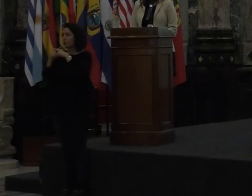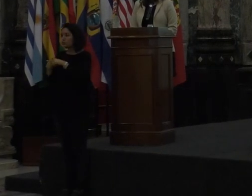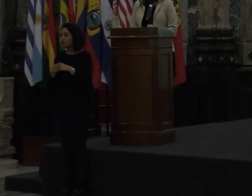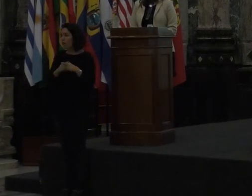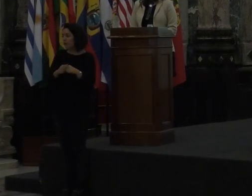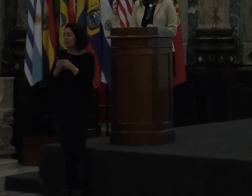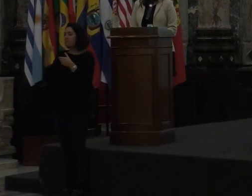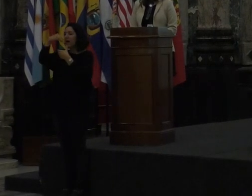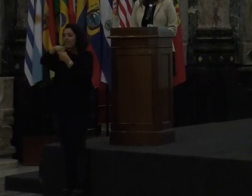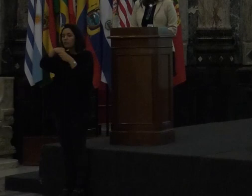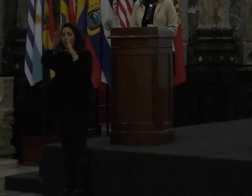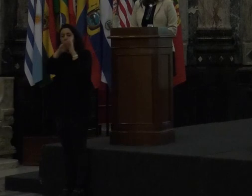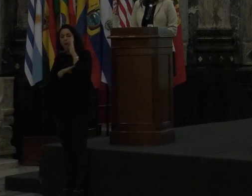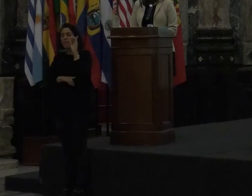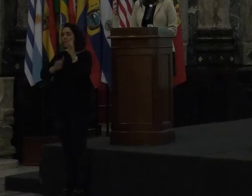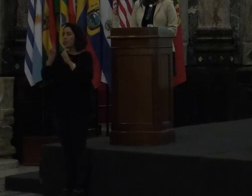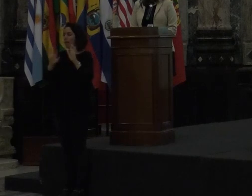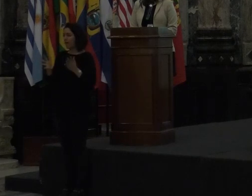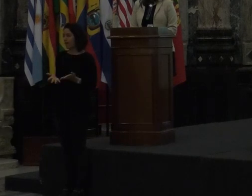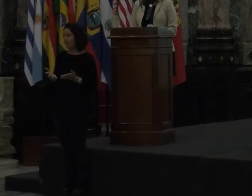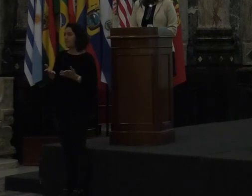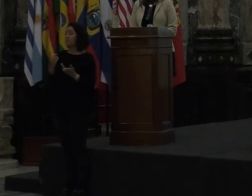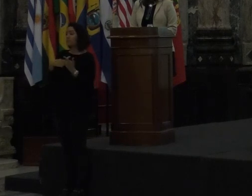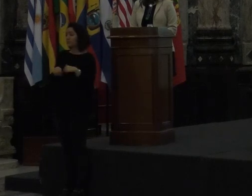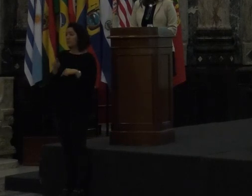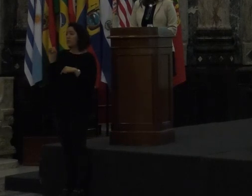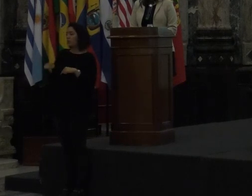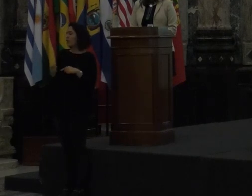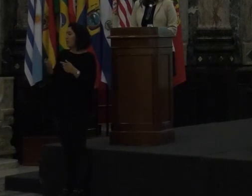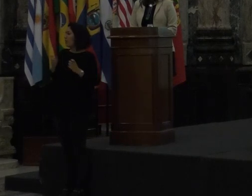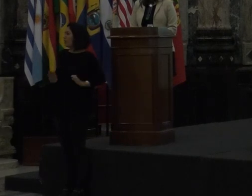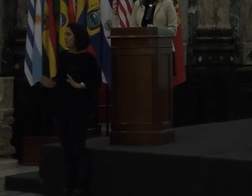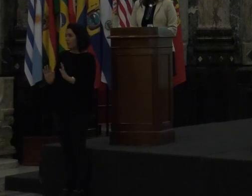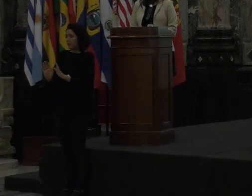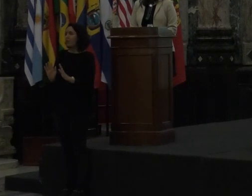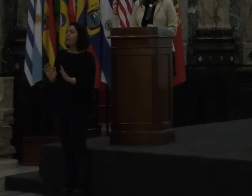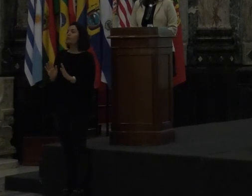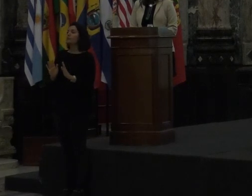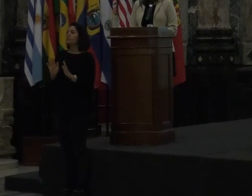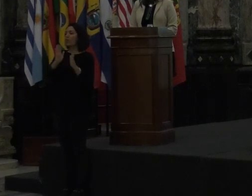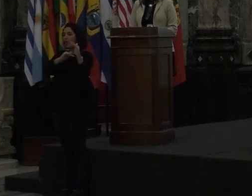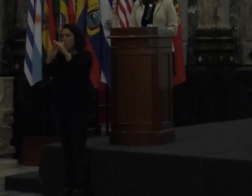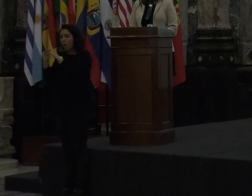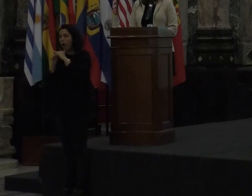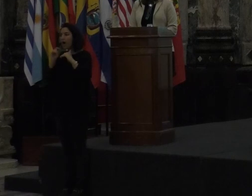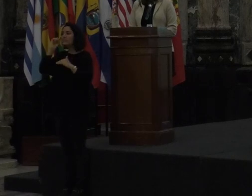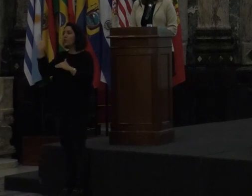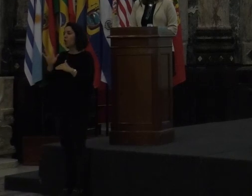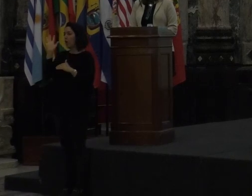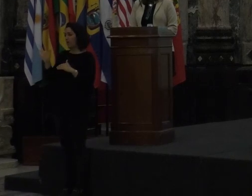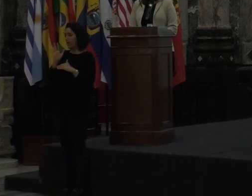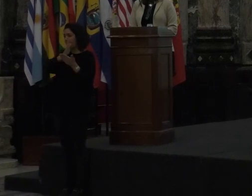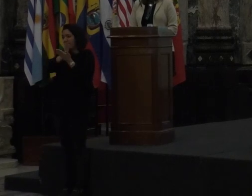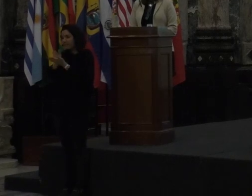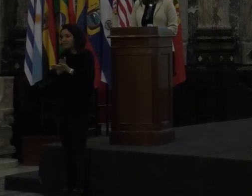estos componentes. Esto significa un grado de equiparación con aquello que es lo común a la psicología,